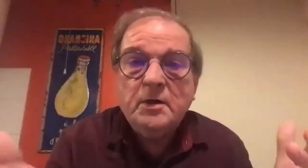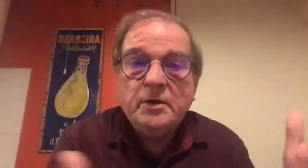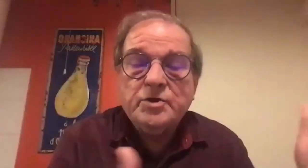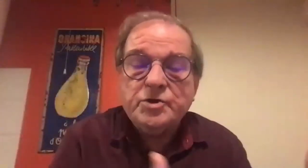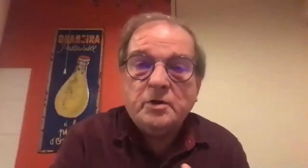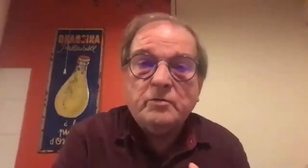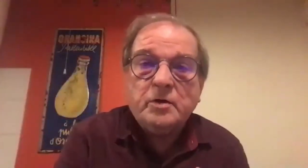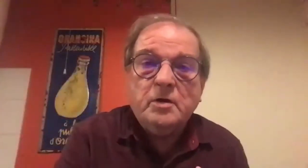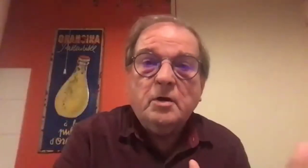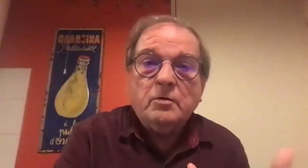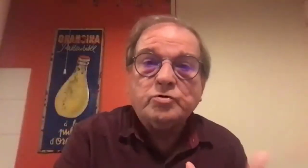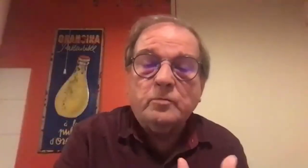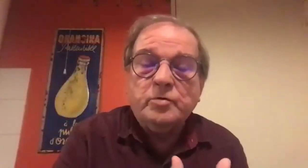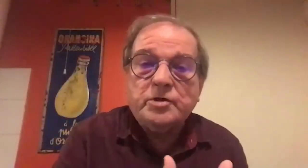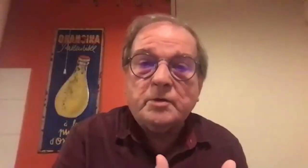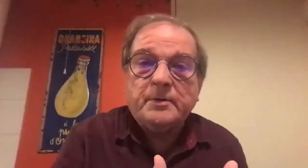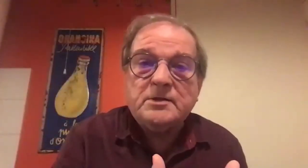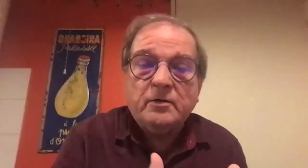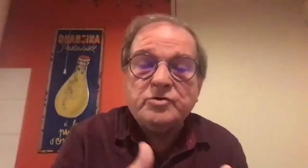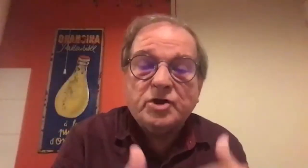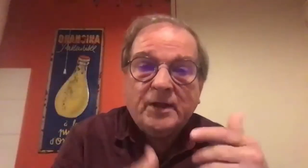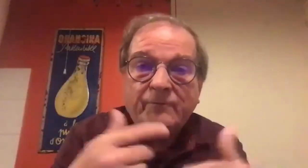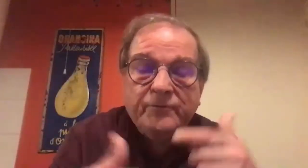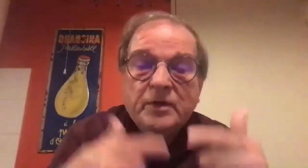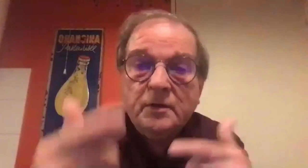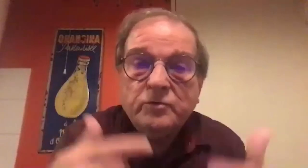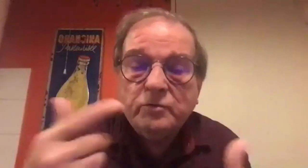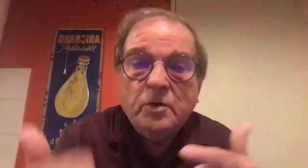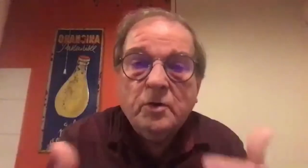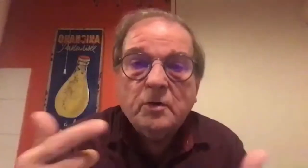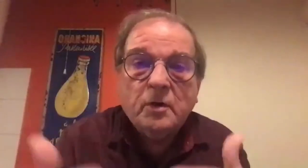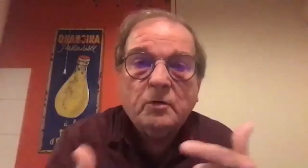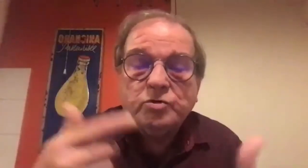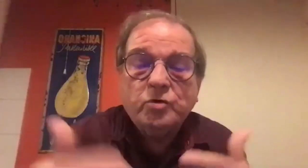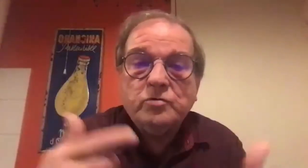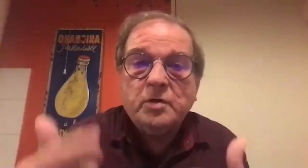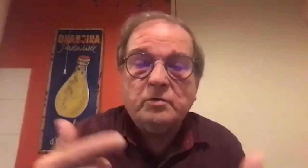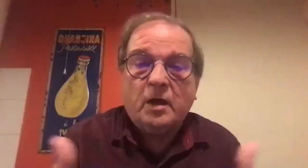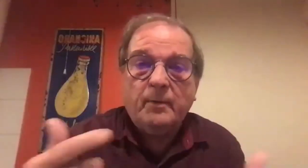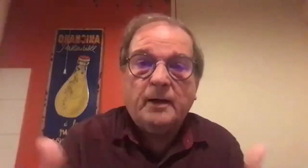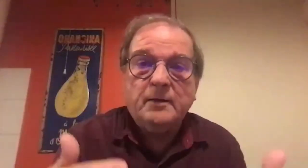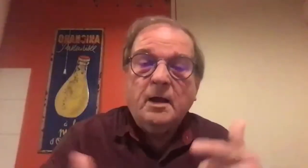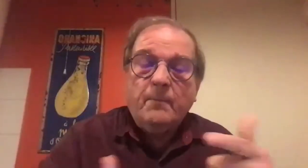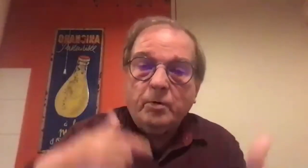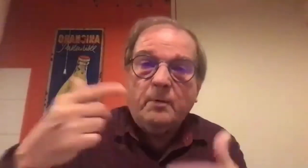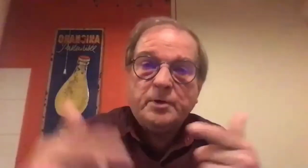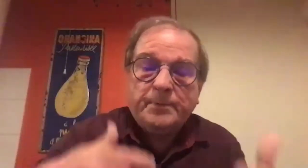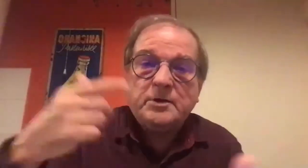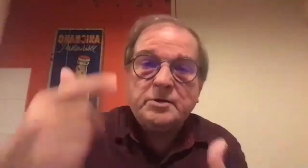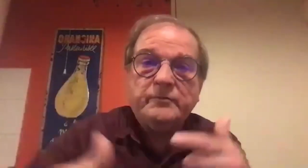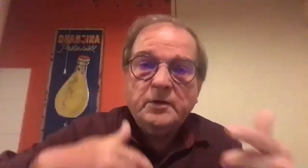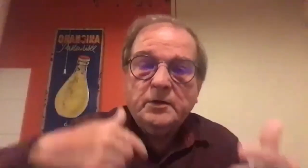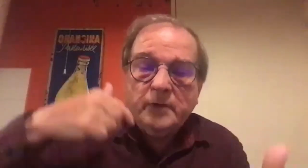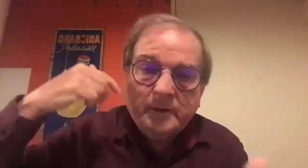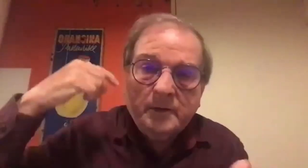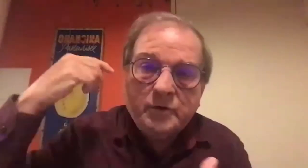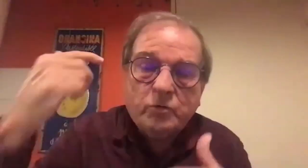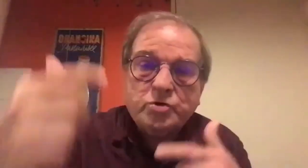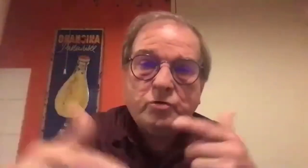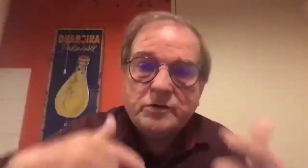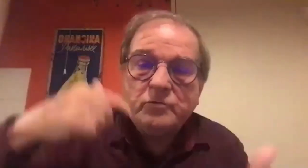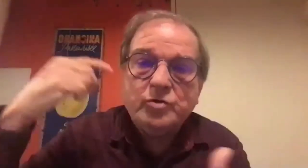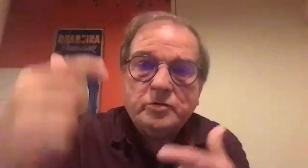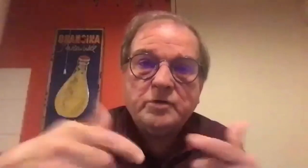claramente indicam que os comunistas brasileiros já estavam virando o jogo da luta armada por uma perspectiva